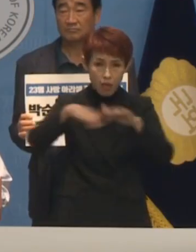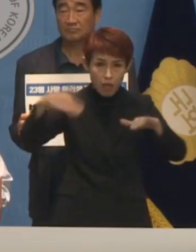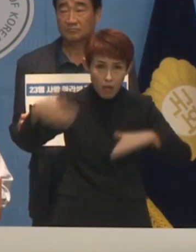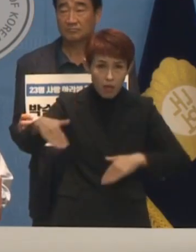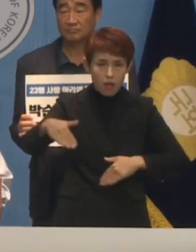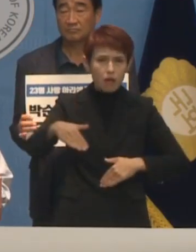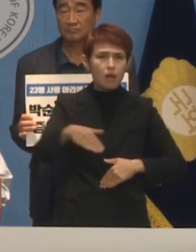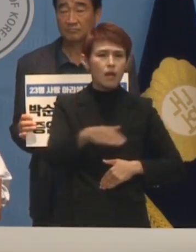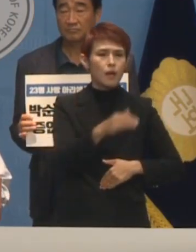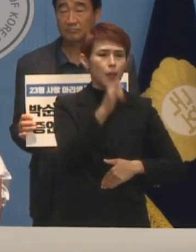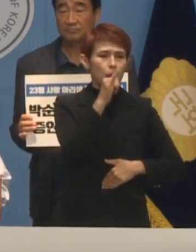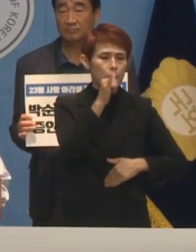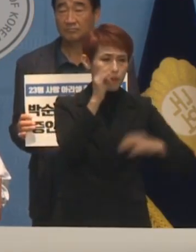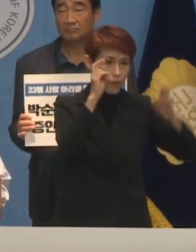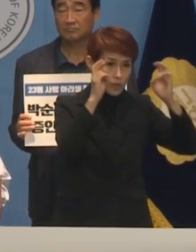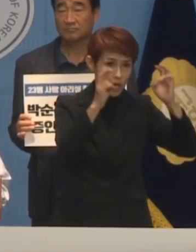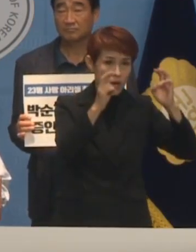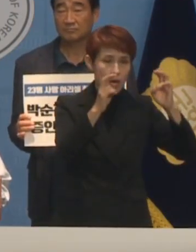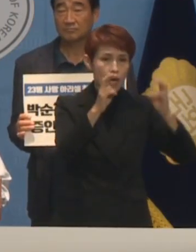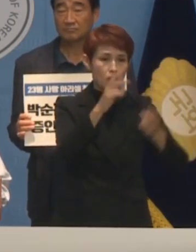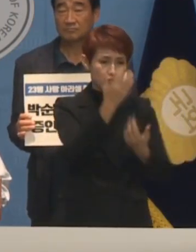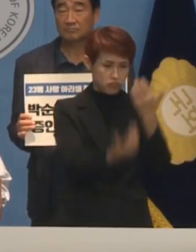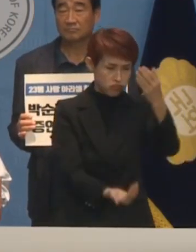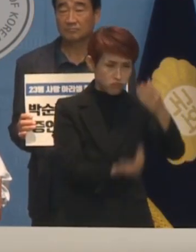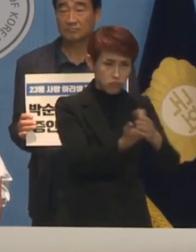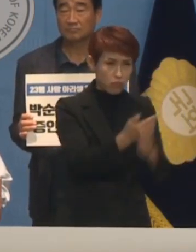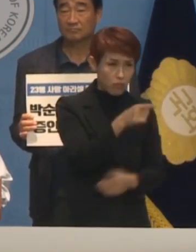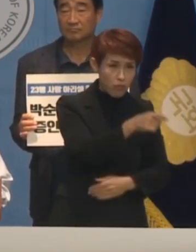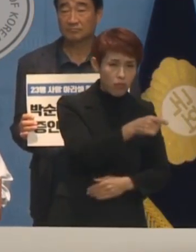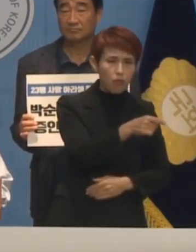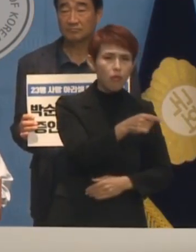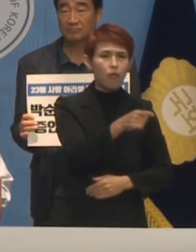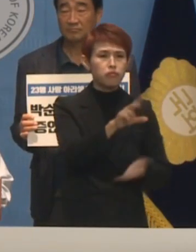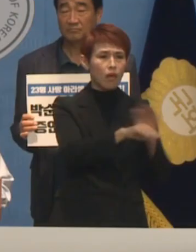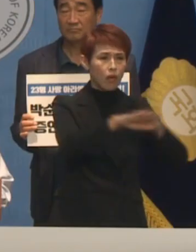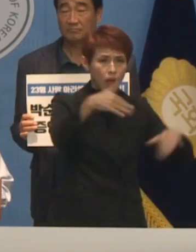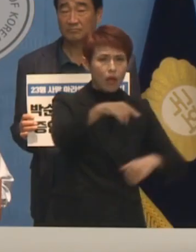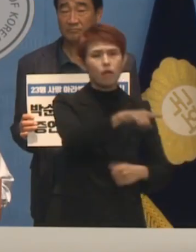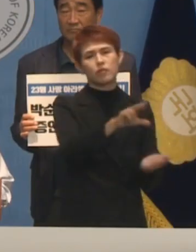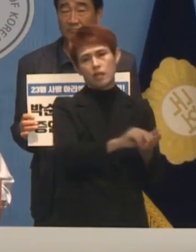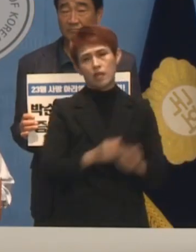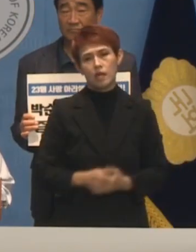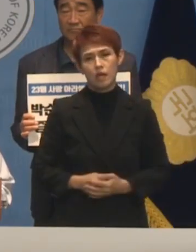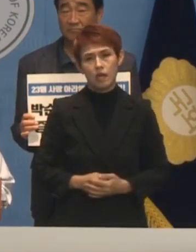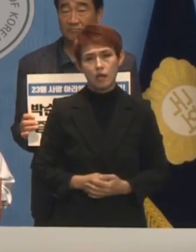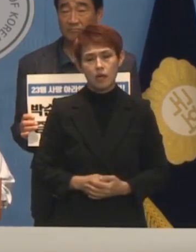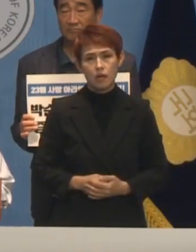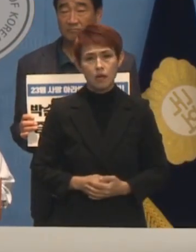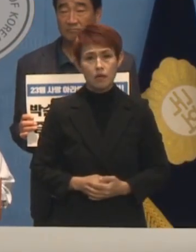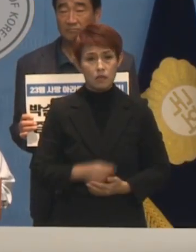최악의 대참사입니다. 아리셀 참사는 어느 한 기업의 일탈의